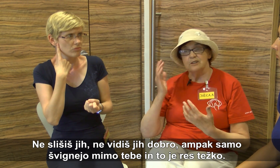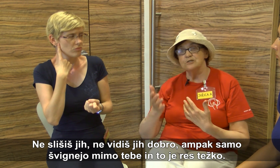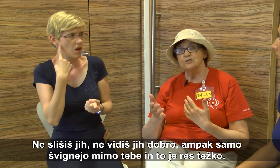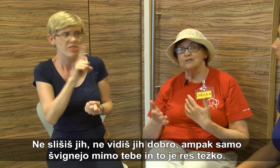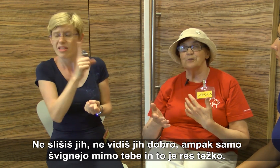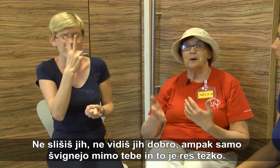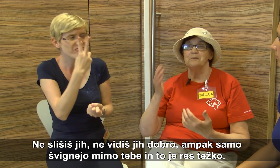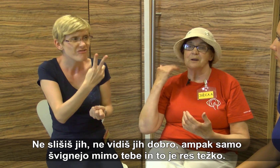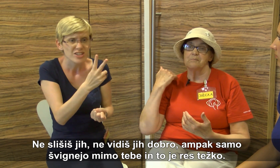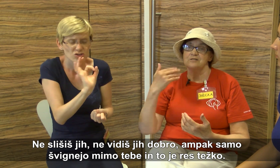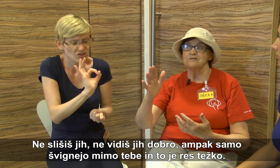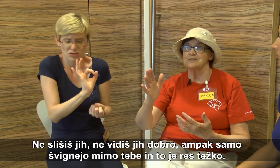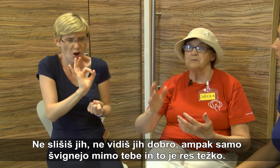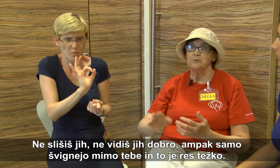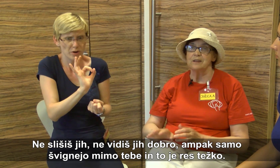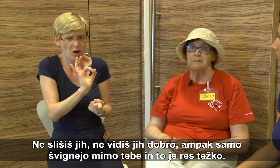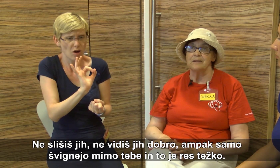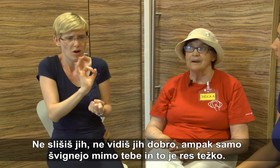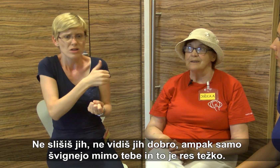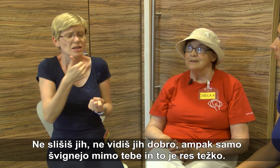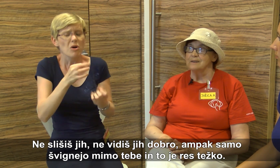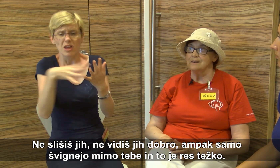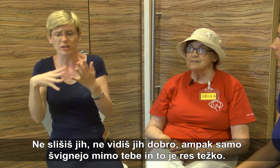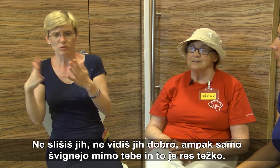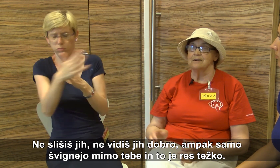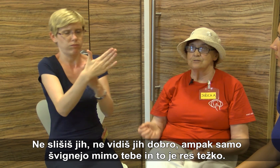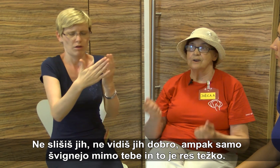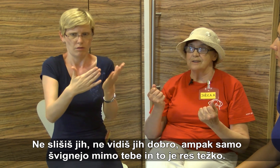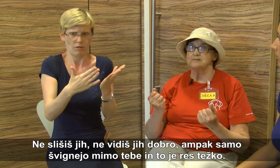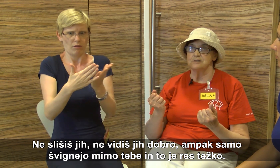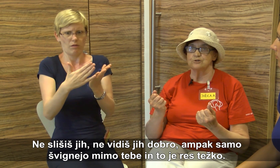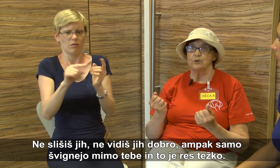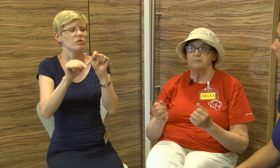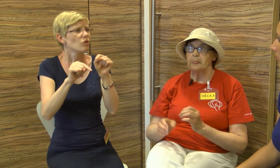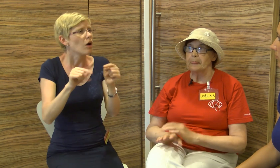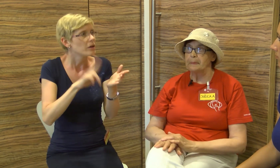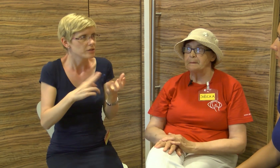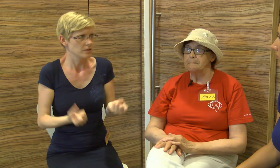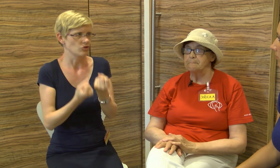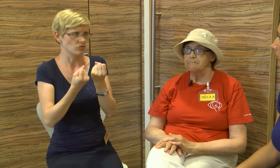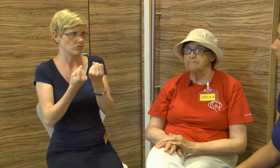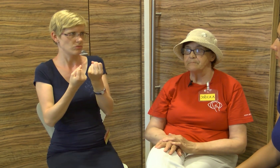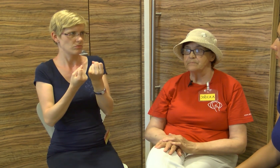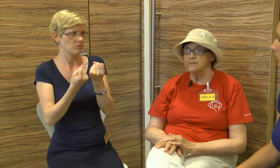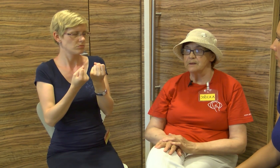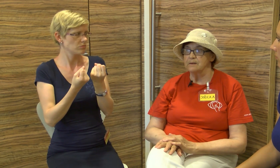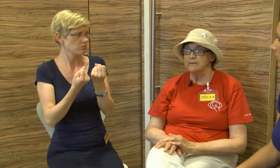ne vidiš jih dobro, ampak švigne mimo tebe ne, in to je res težko.